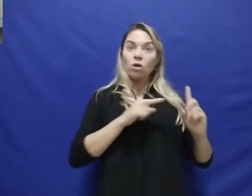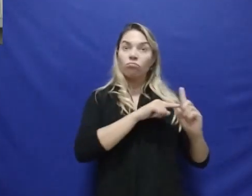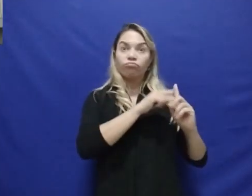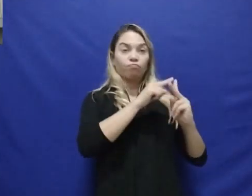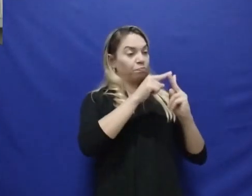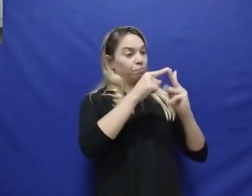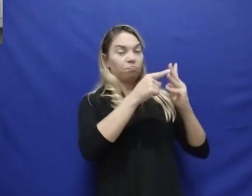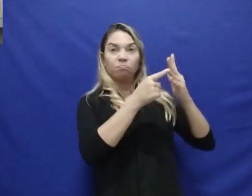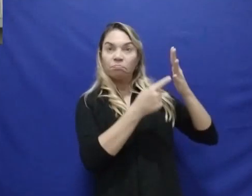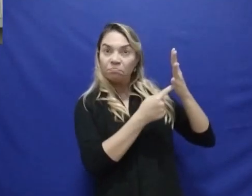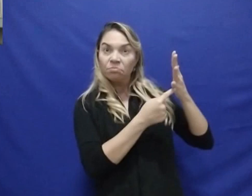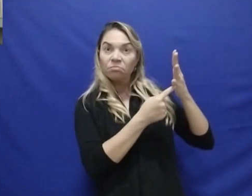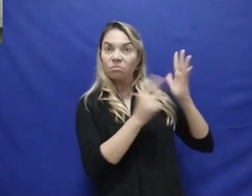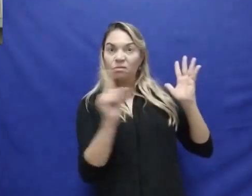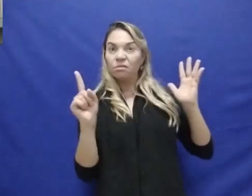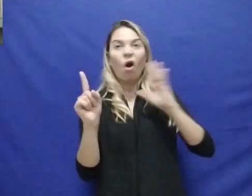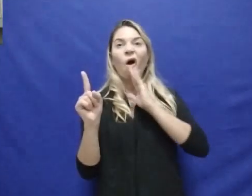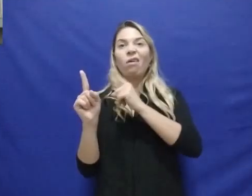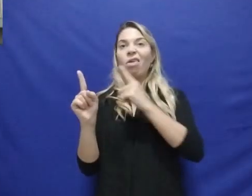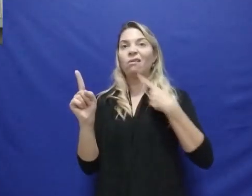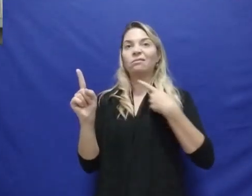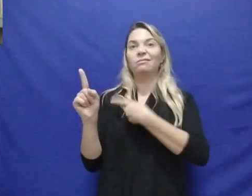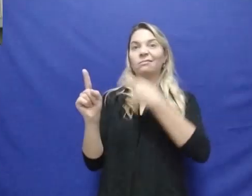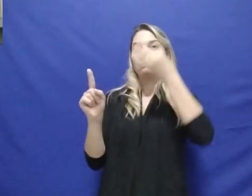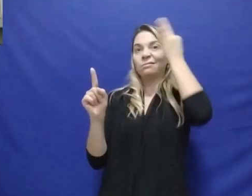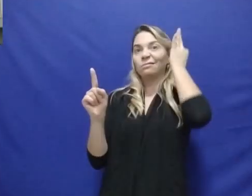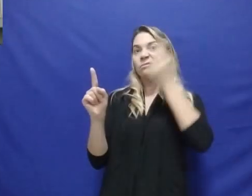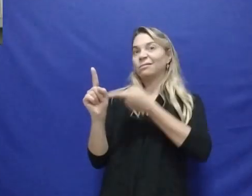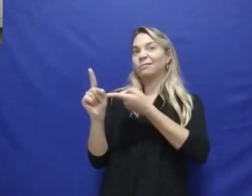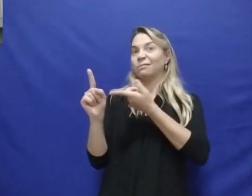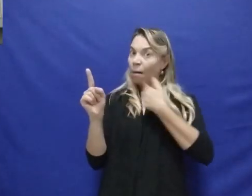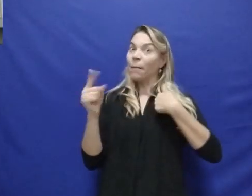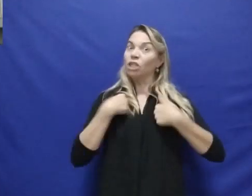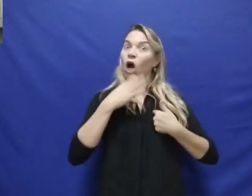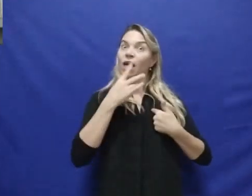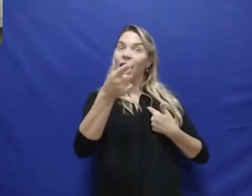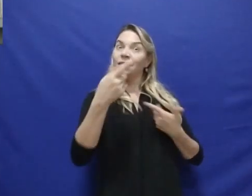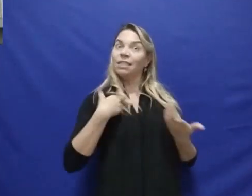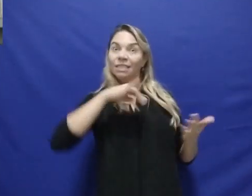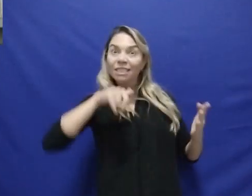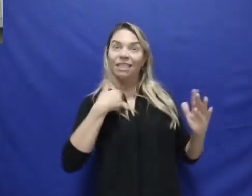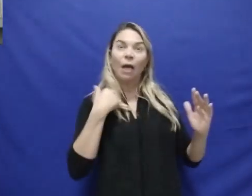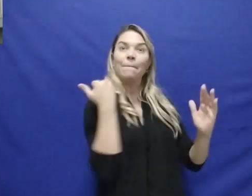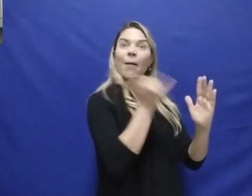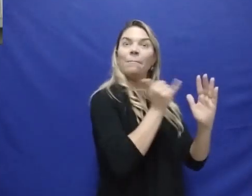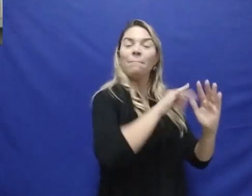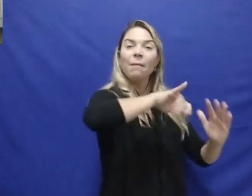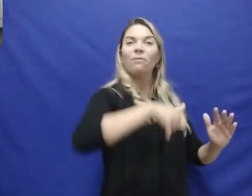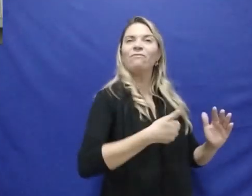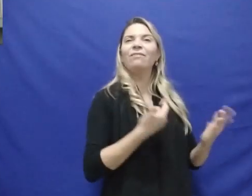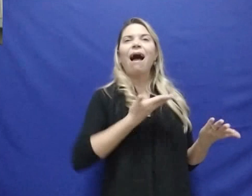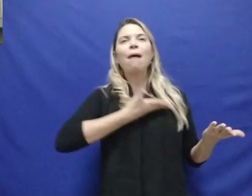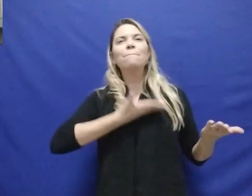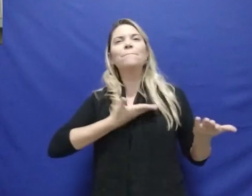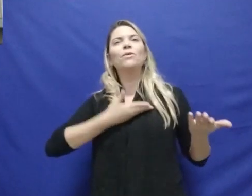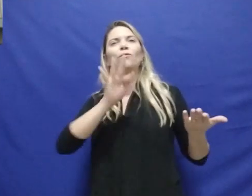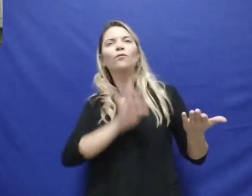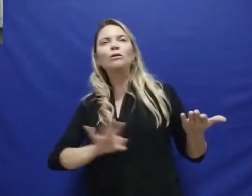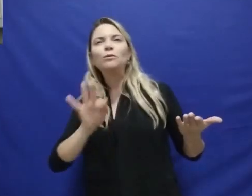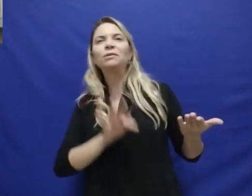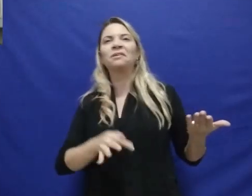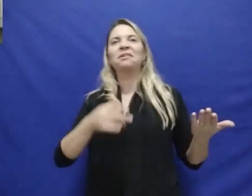esperando a realização de grandes sinais por outrem. Você tem um grande sinal de Deus para os homens, a palavra da